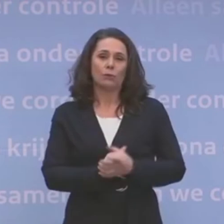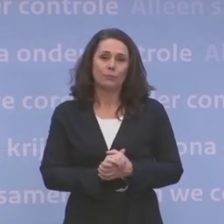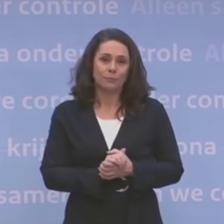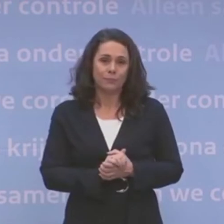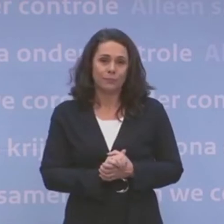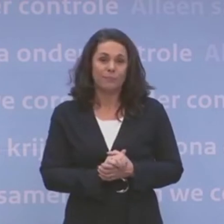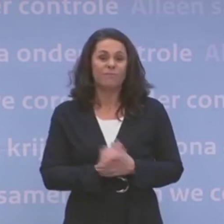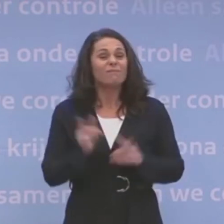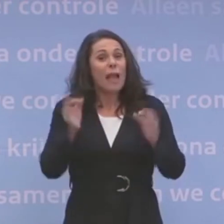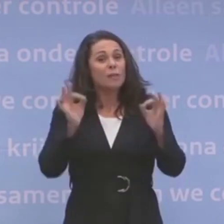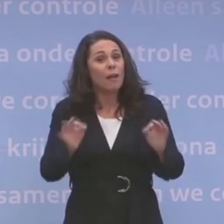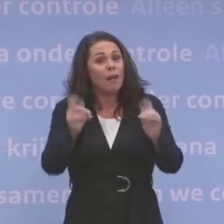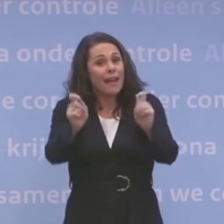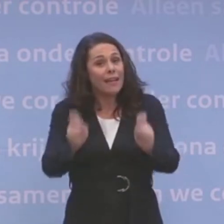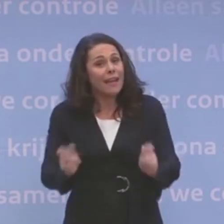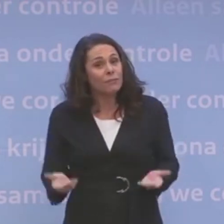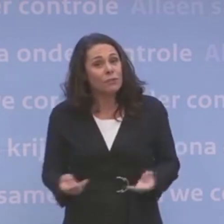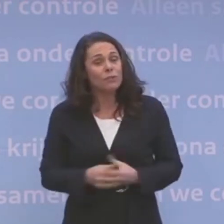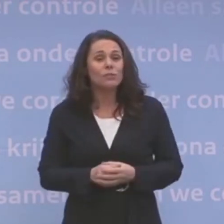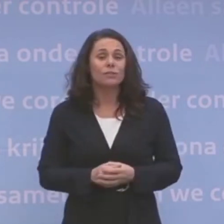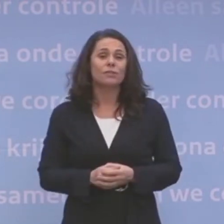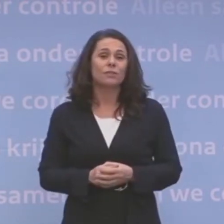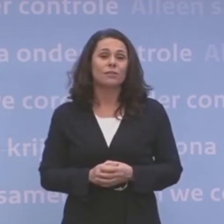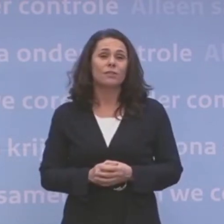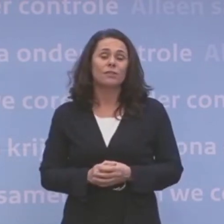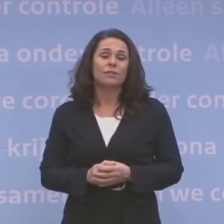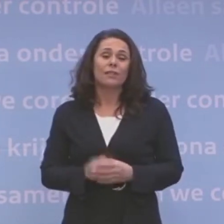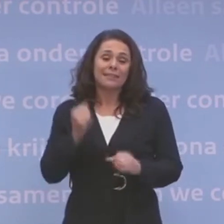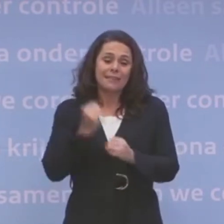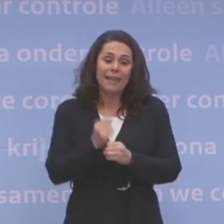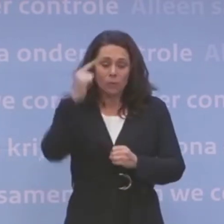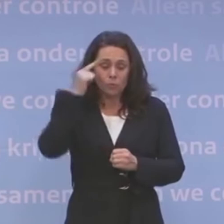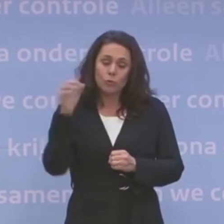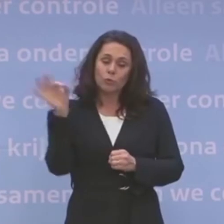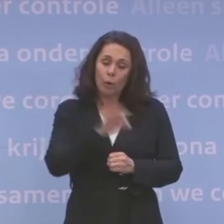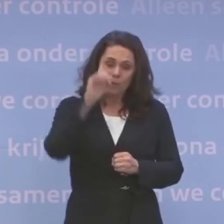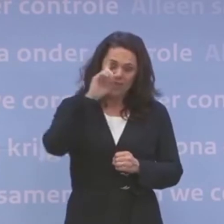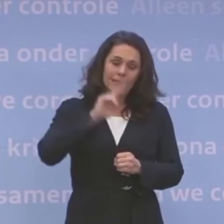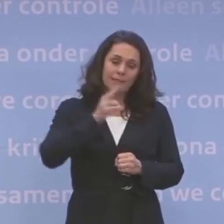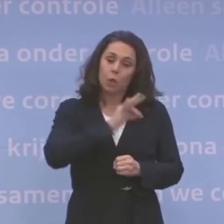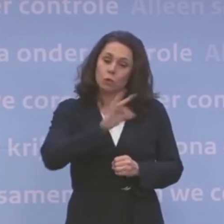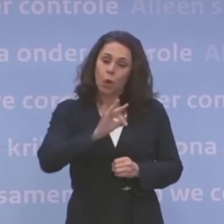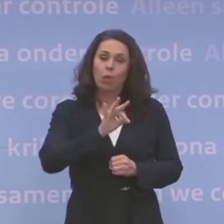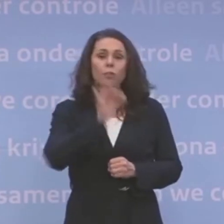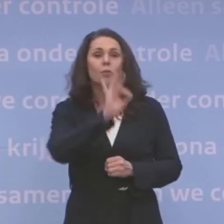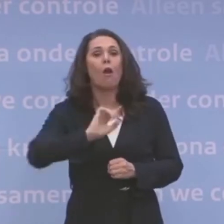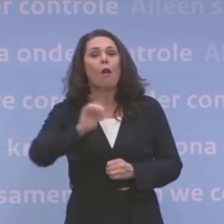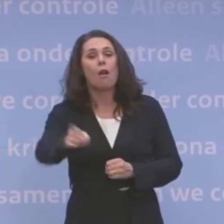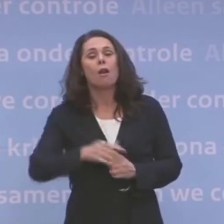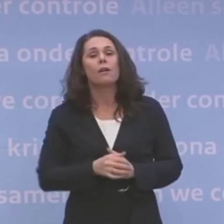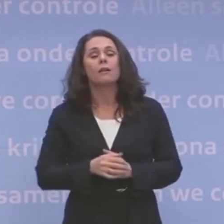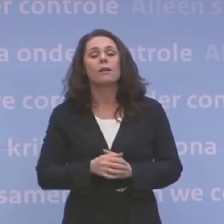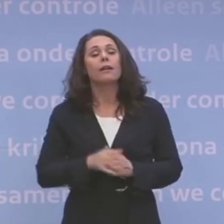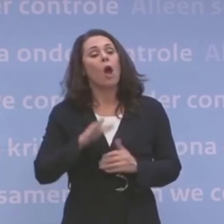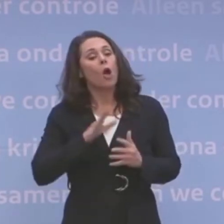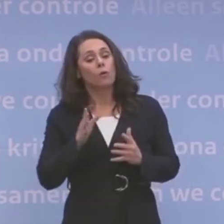En dat zijn natuurlijk belangrijke gegevens als je denkt over het weer naar school gaan. En we kunnen daar ook uit afleiden, menen we, dat